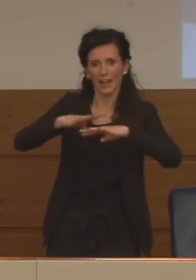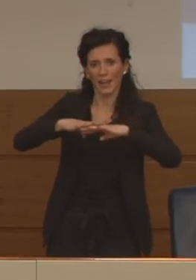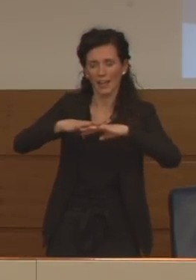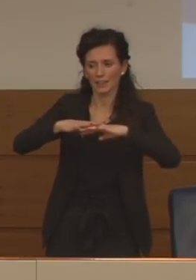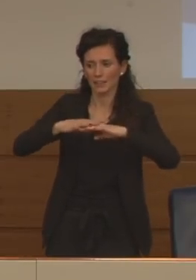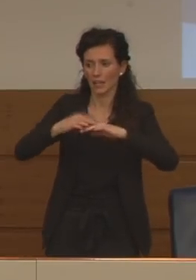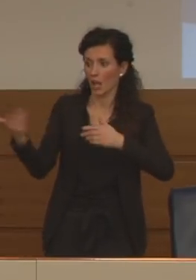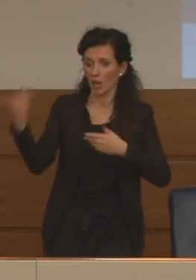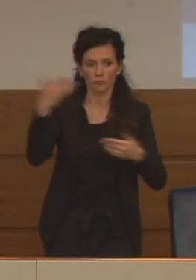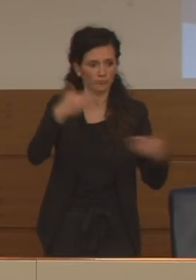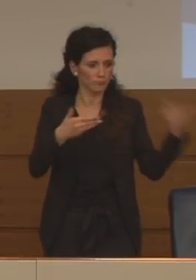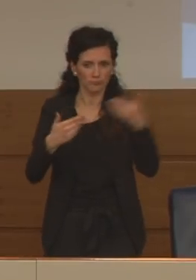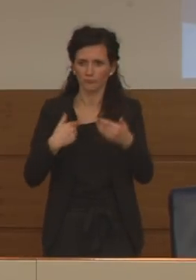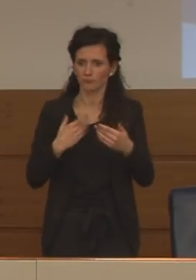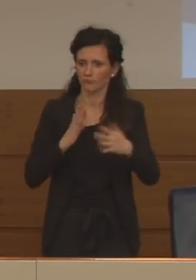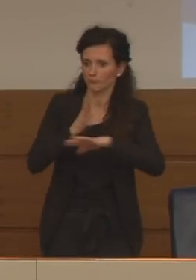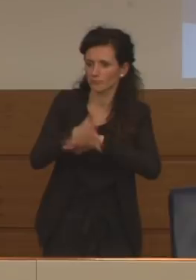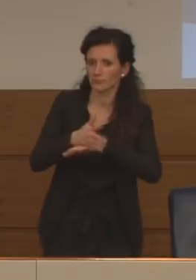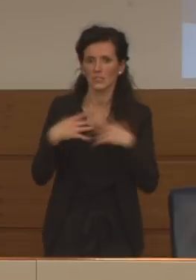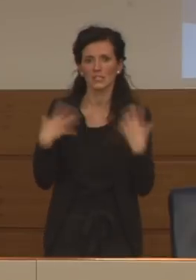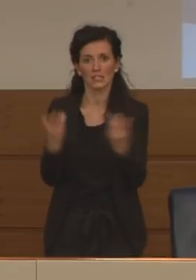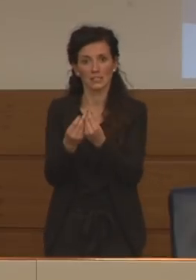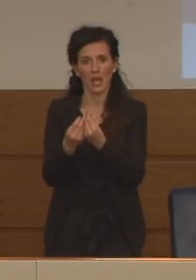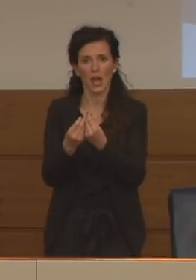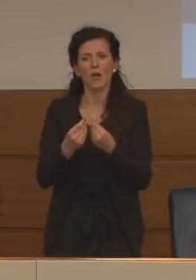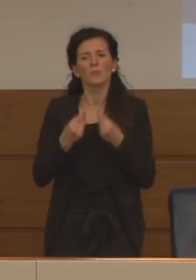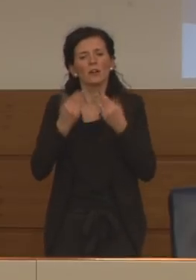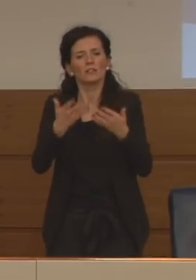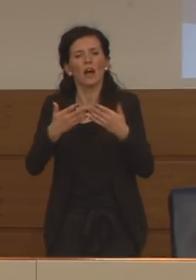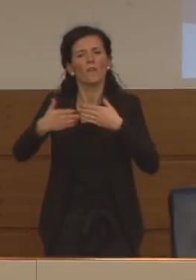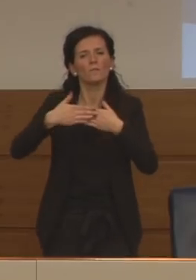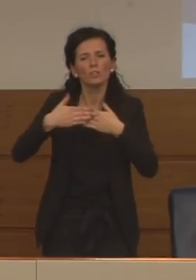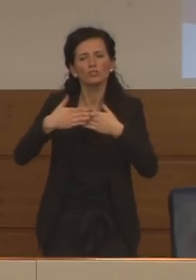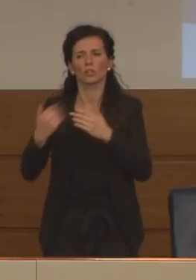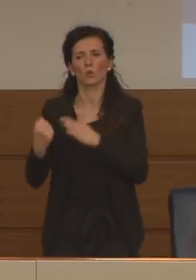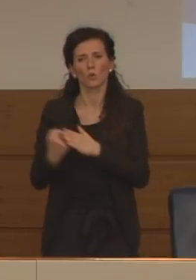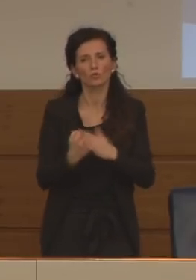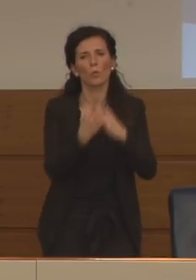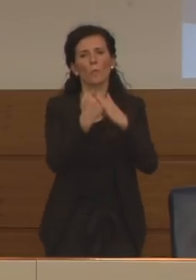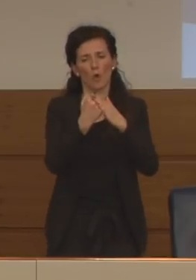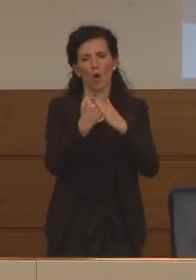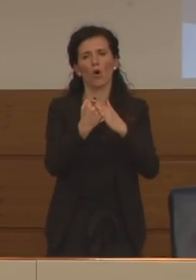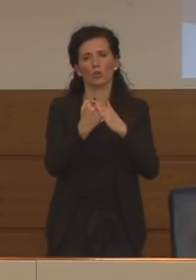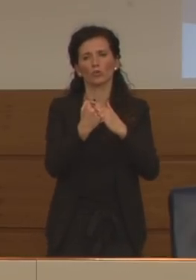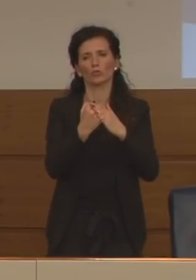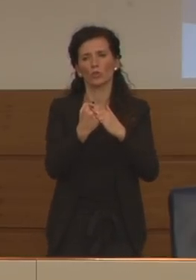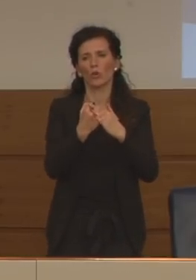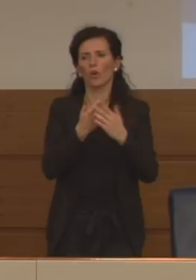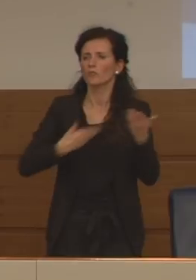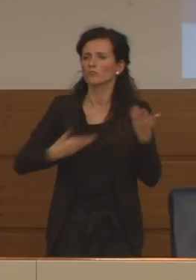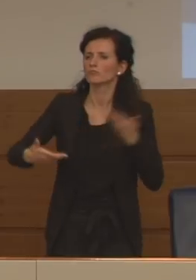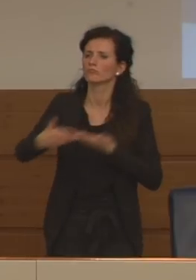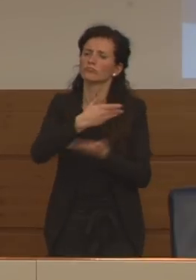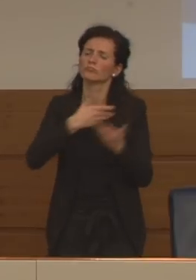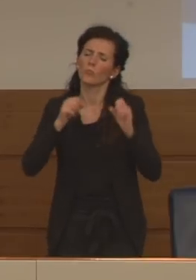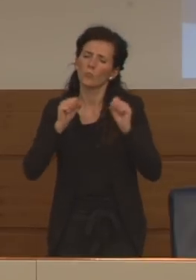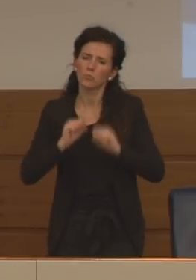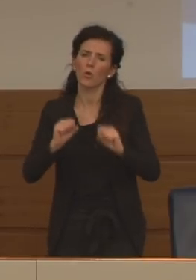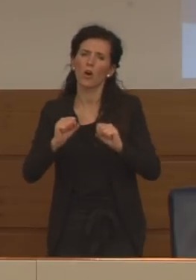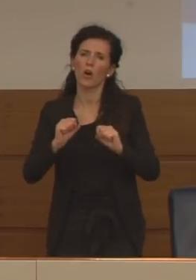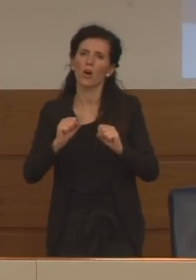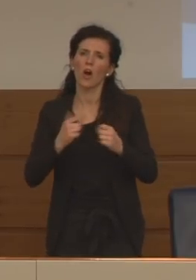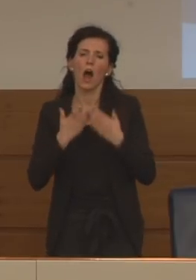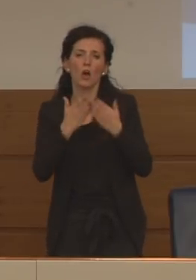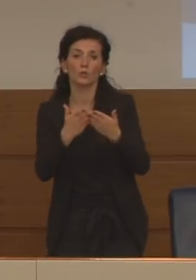solidarietà di vicinanza di supporto che può solo che solo può aiutare a far sì che quando